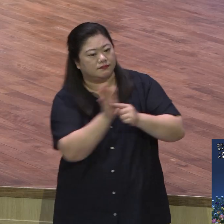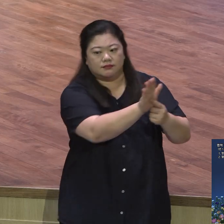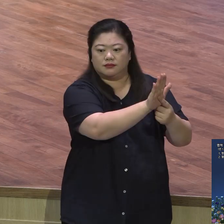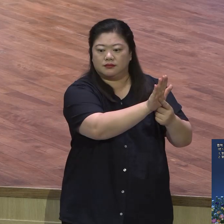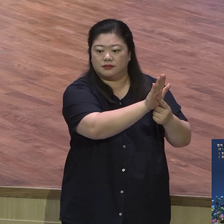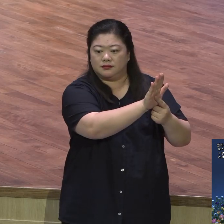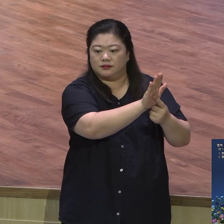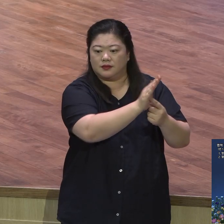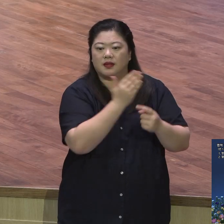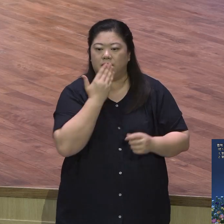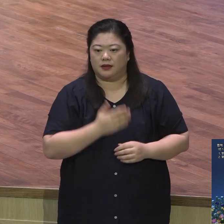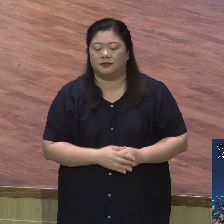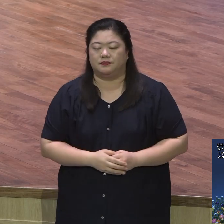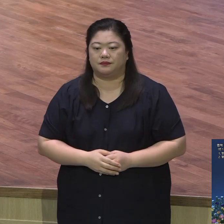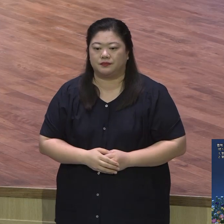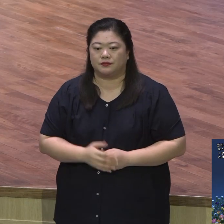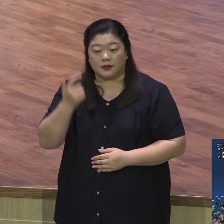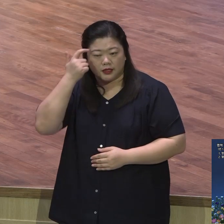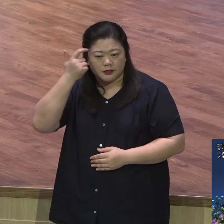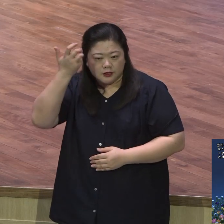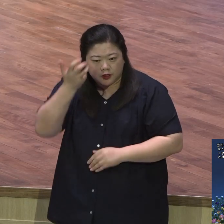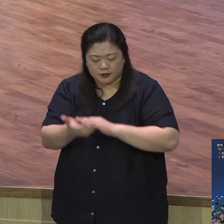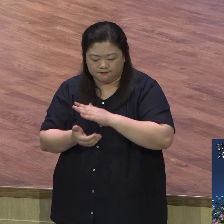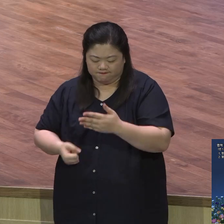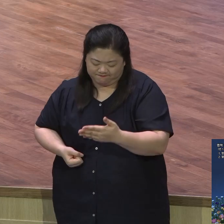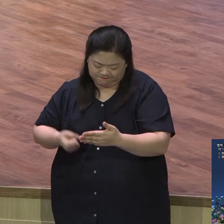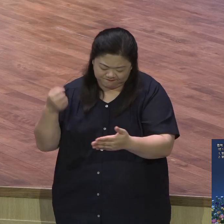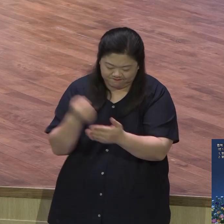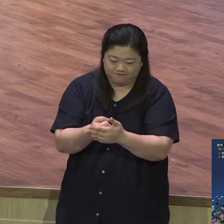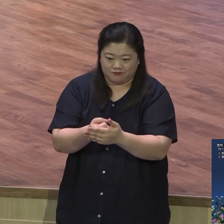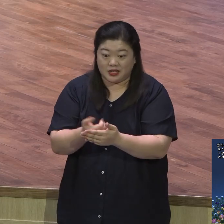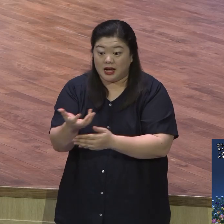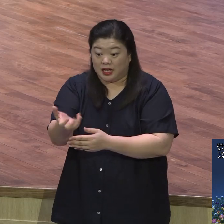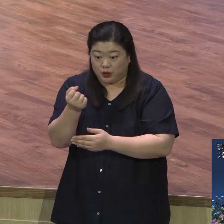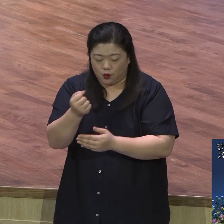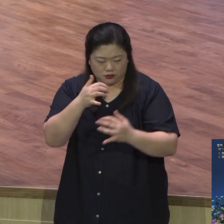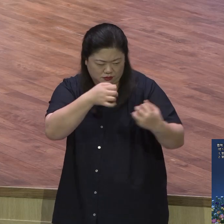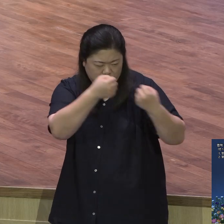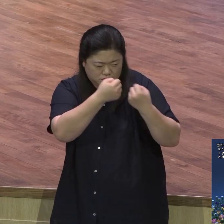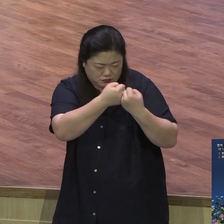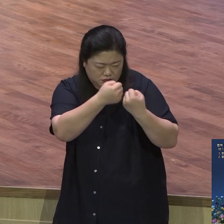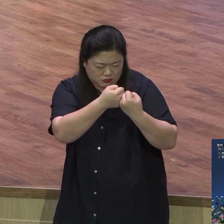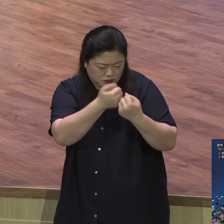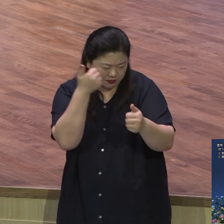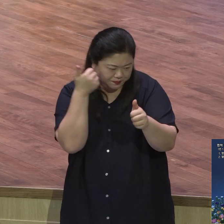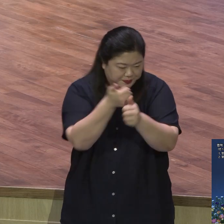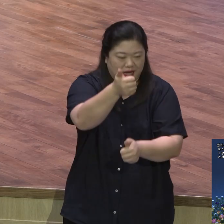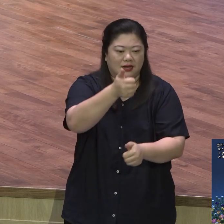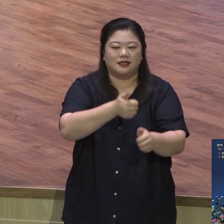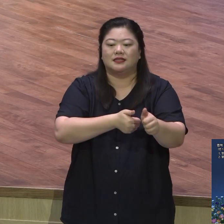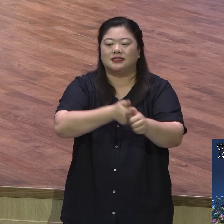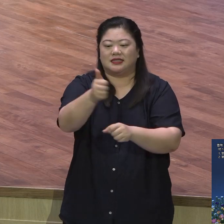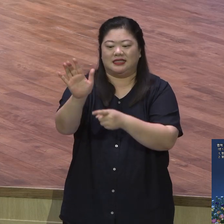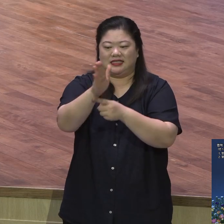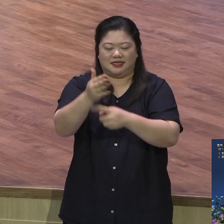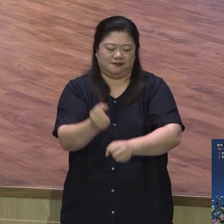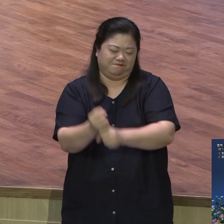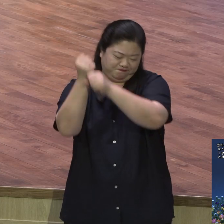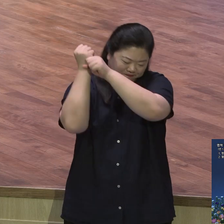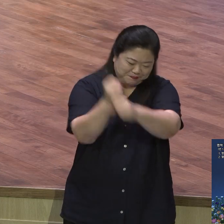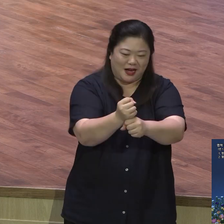영격 결단의 삶을 살고 정말 승리 깃발을 꽂는 하나님의 큰 군사들 다